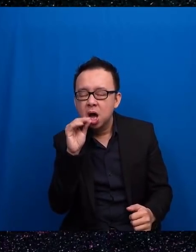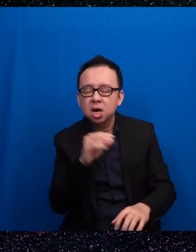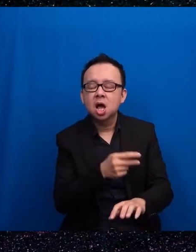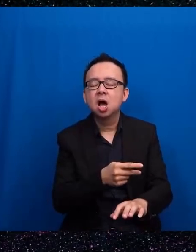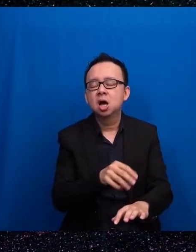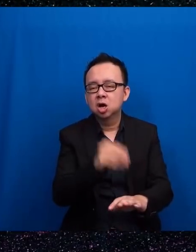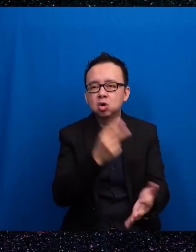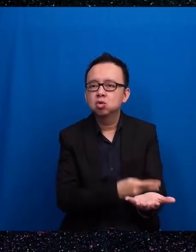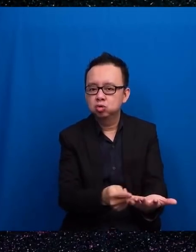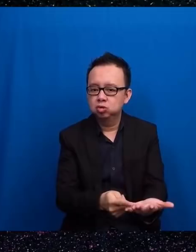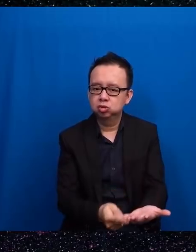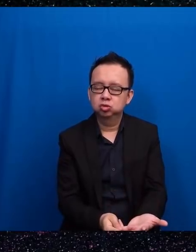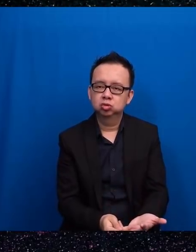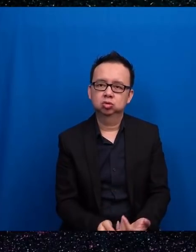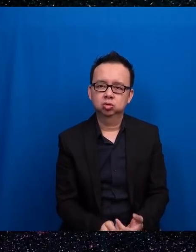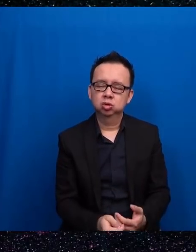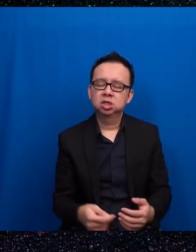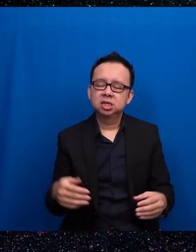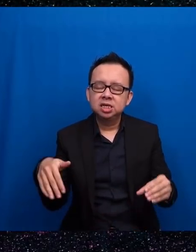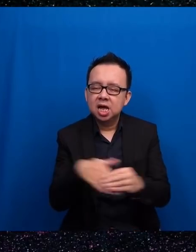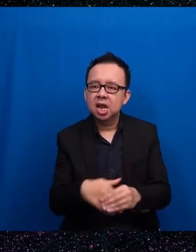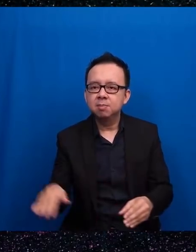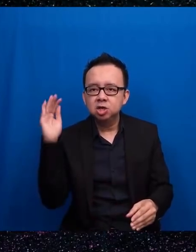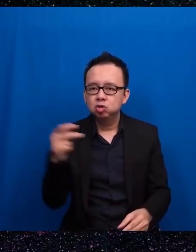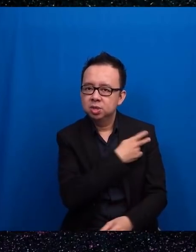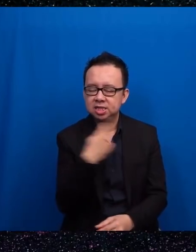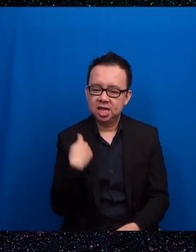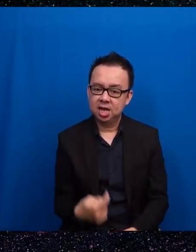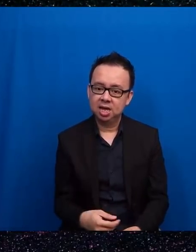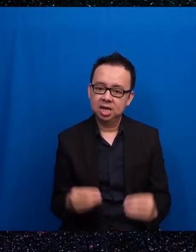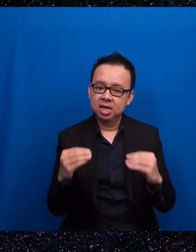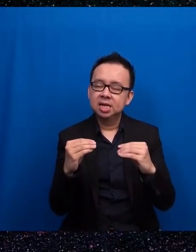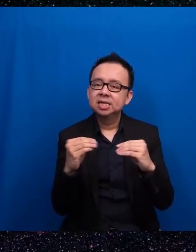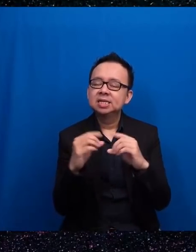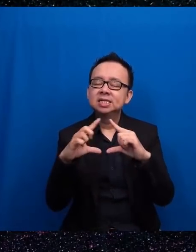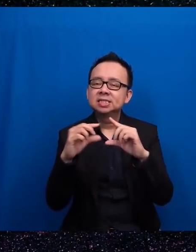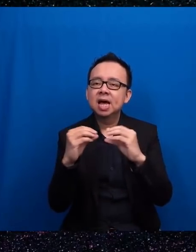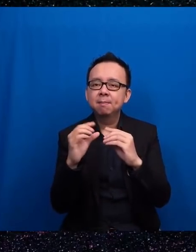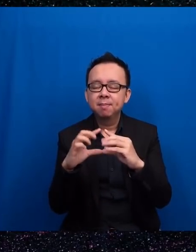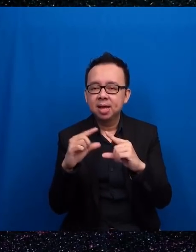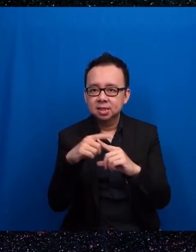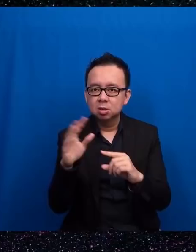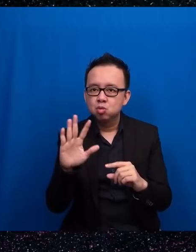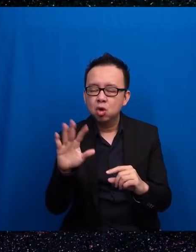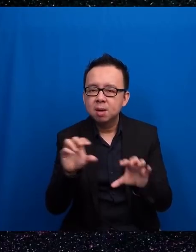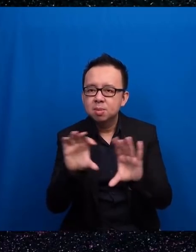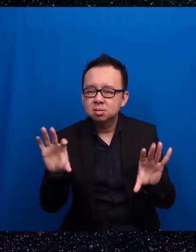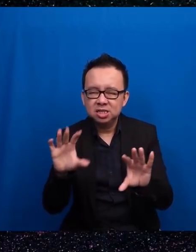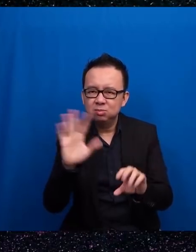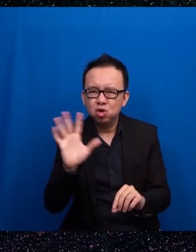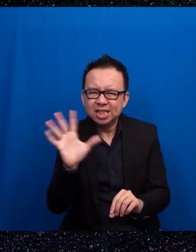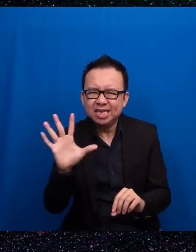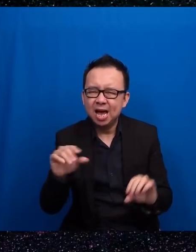Allah bagi babak berikutnya dalam kehidupan kita. Sabat bukan tidak berbuat sesuatu. Sabat